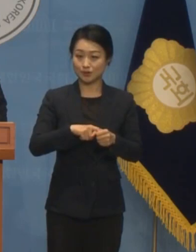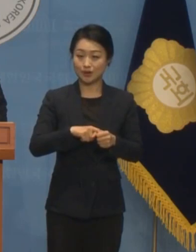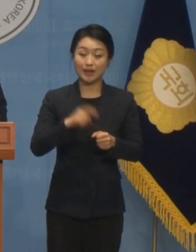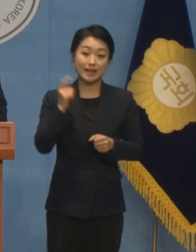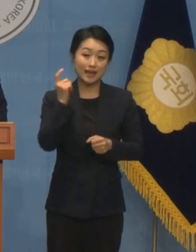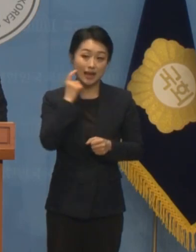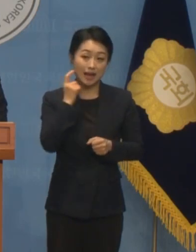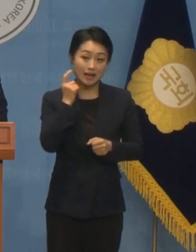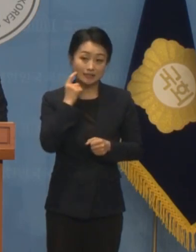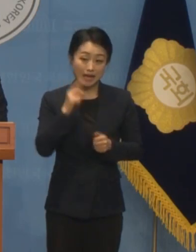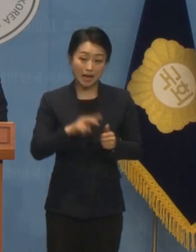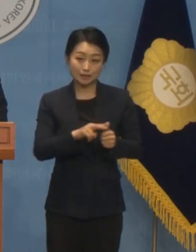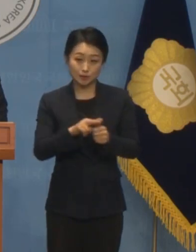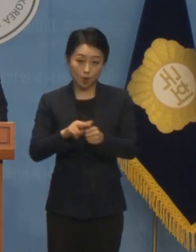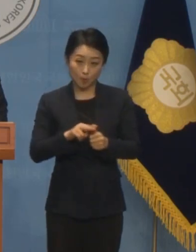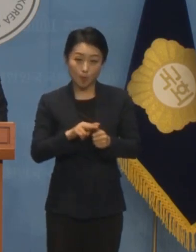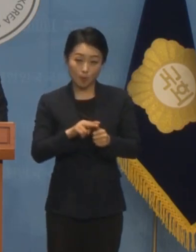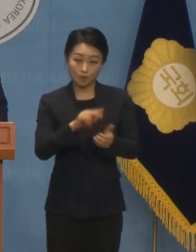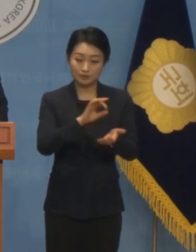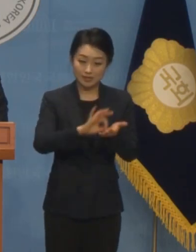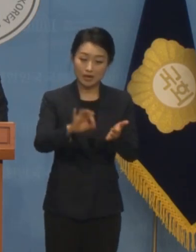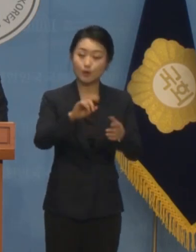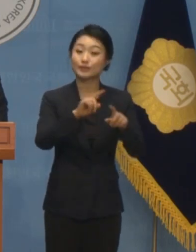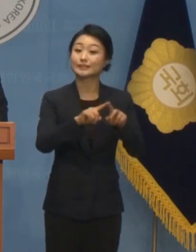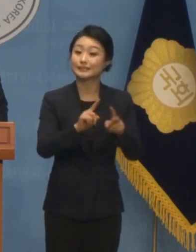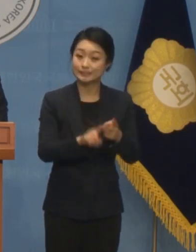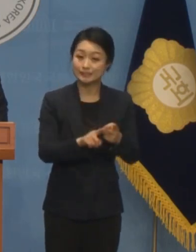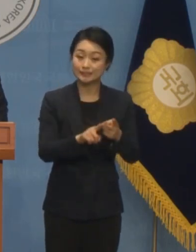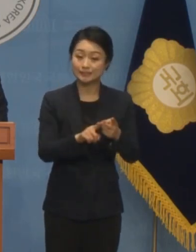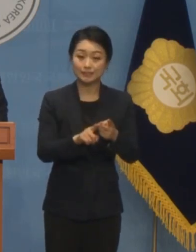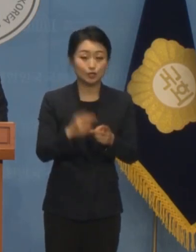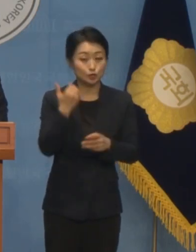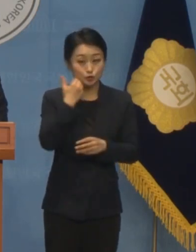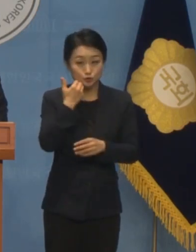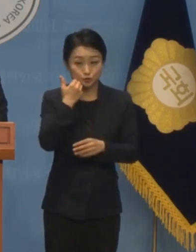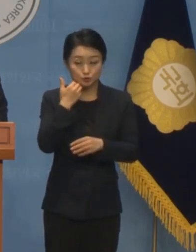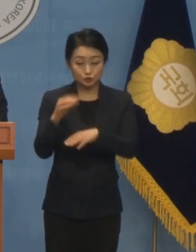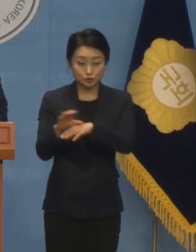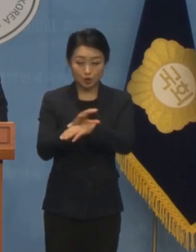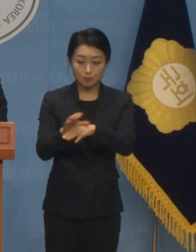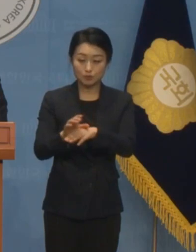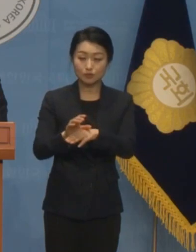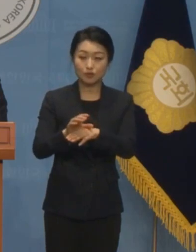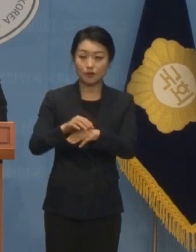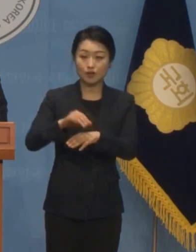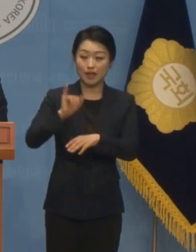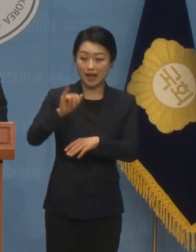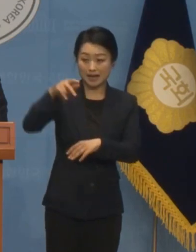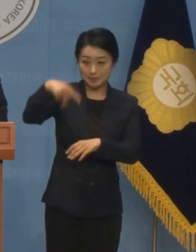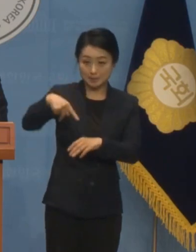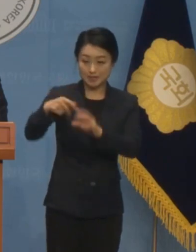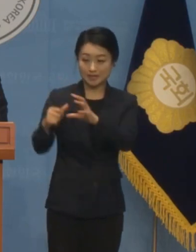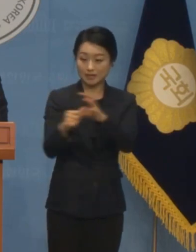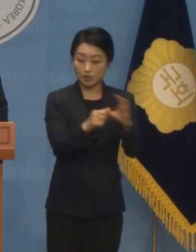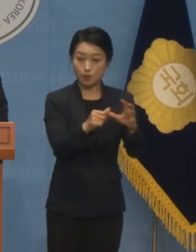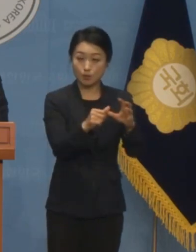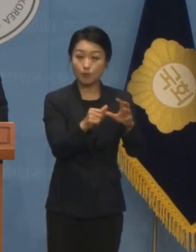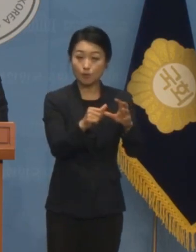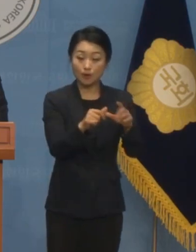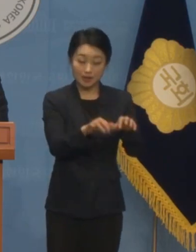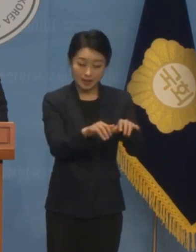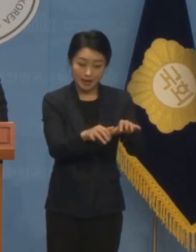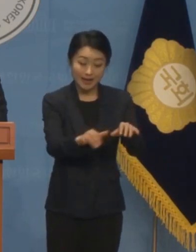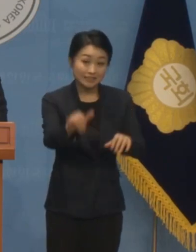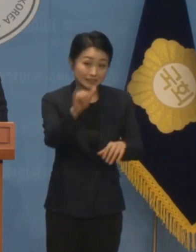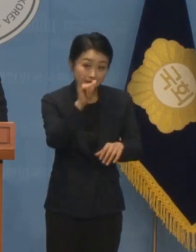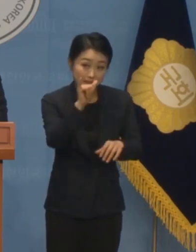허위 정보를 이용하였다거나 타인 계정을 이용하여 허위 정보를 공유하는 등 행위가 있었다면